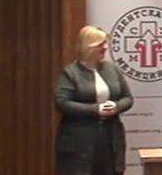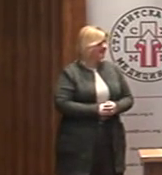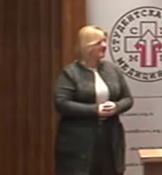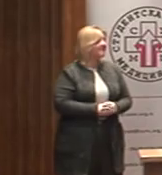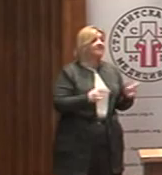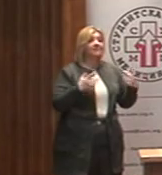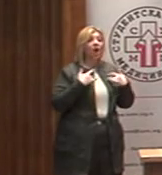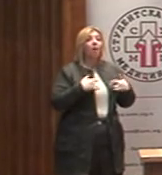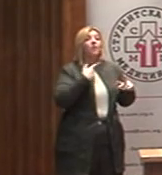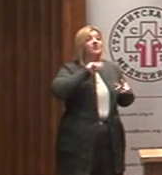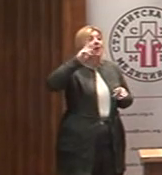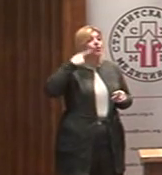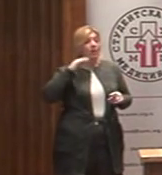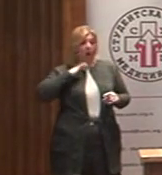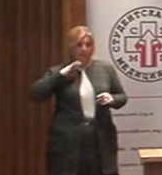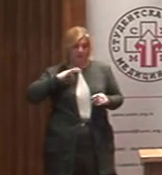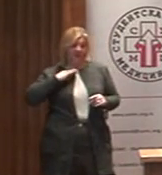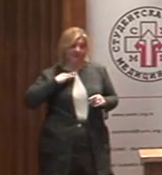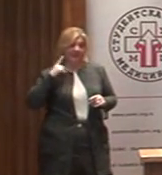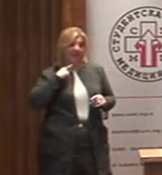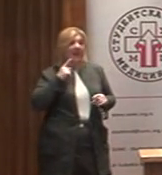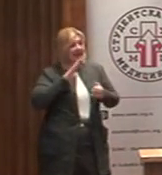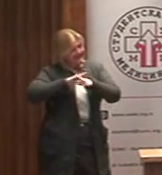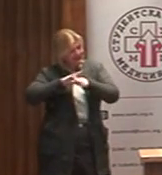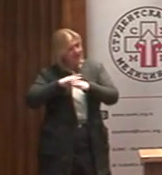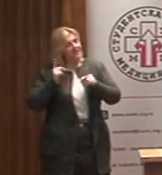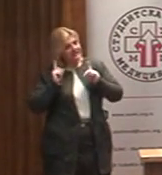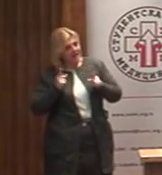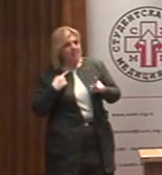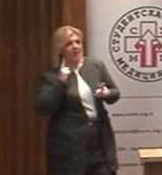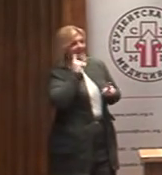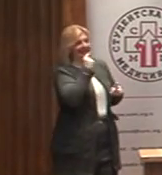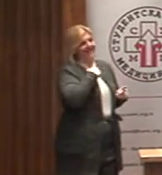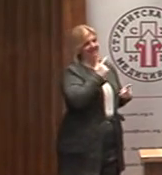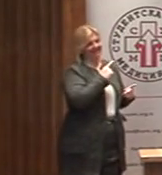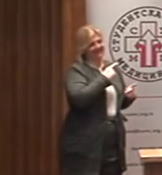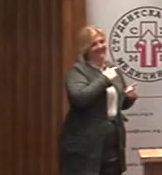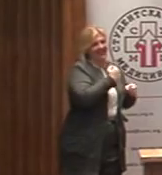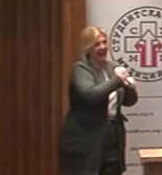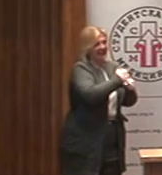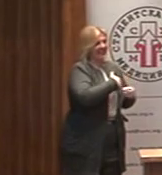Nažalost, profesor ima drugih obaveza i izvinjava se, ali mora da ide dalje. Hvala, profesor.